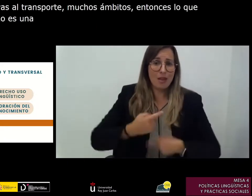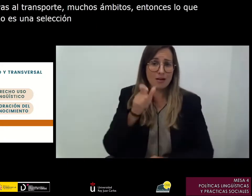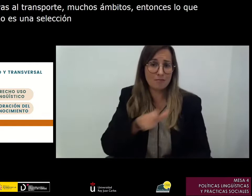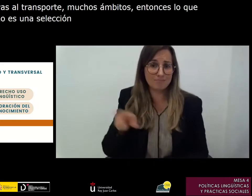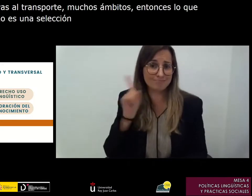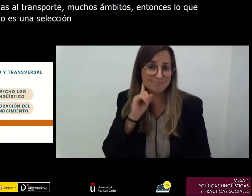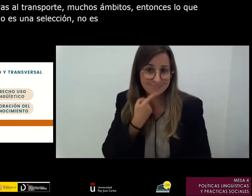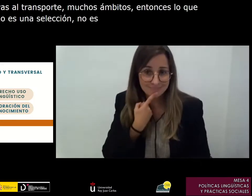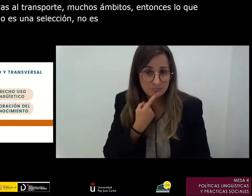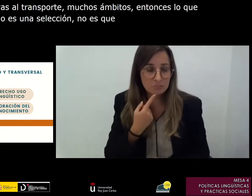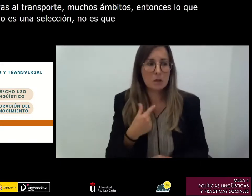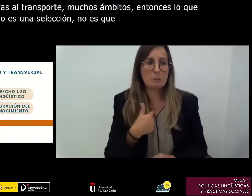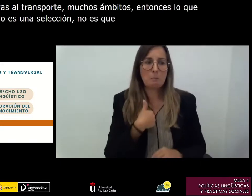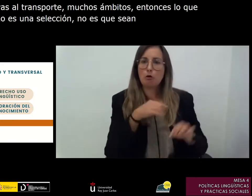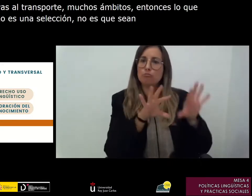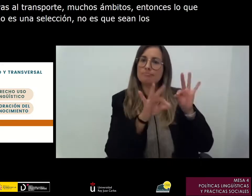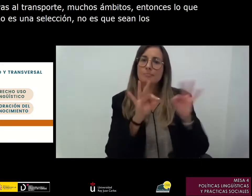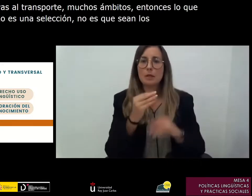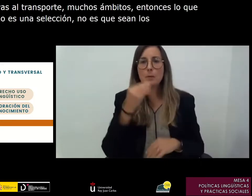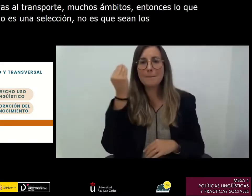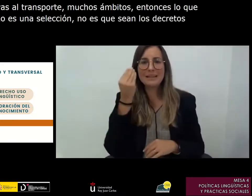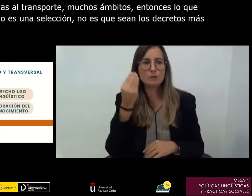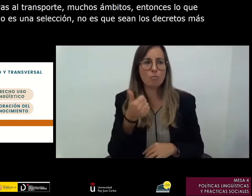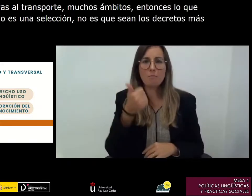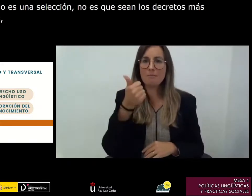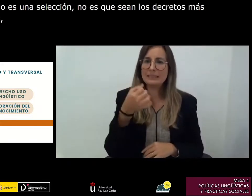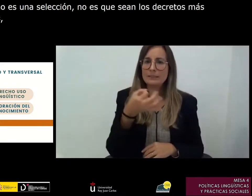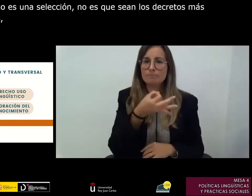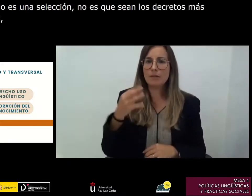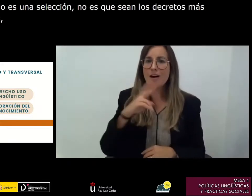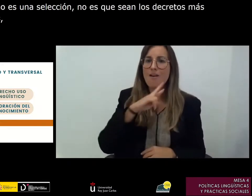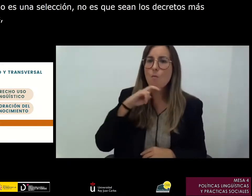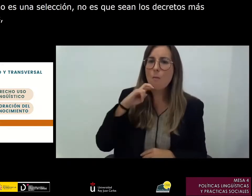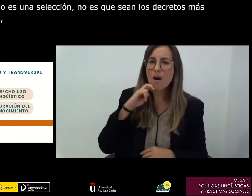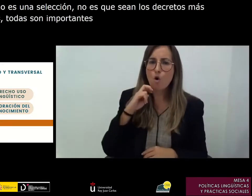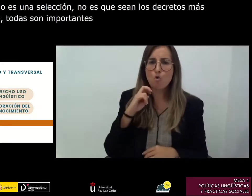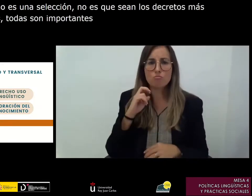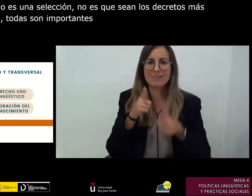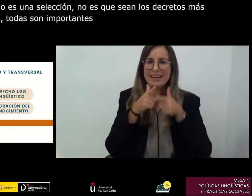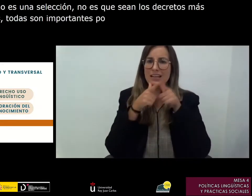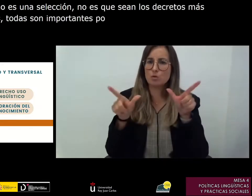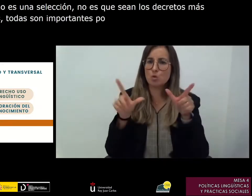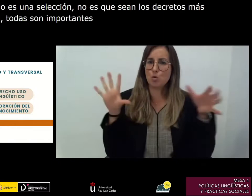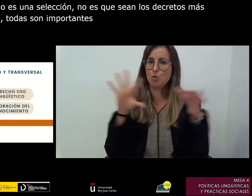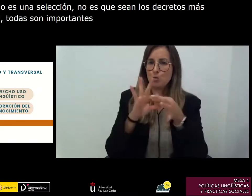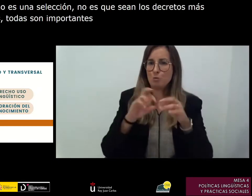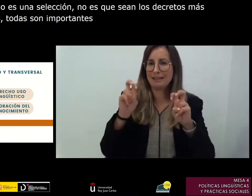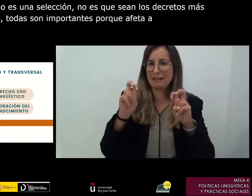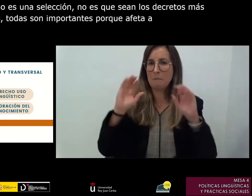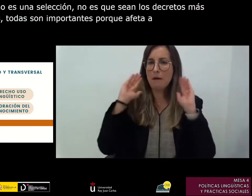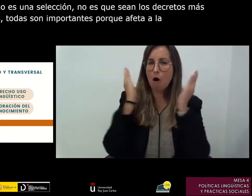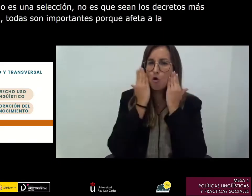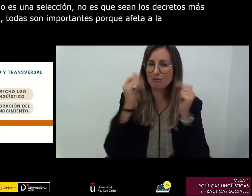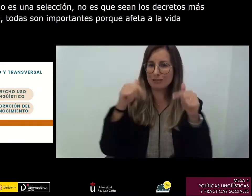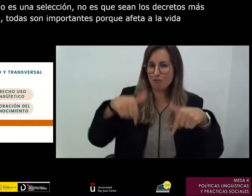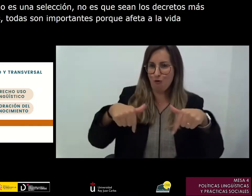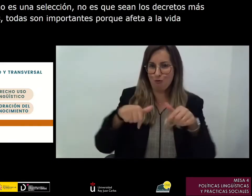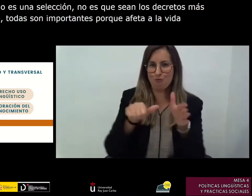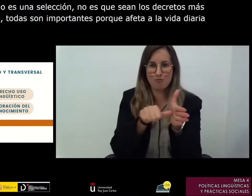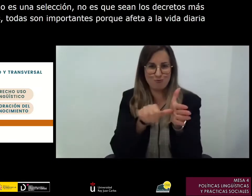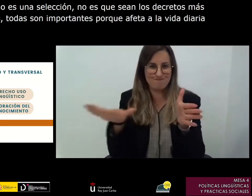igual de importantes porque afectan a la vida diaria de las personas sordas, pero hemos seleccionado las que hemos pensado más adecuadas para poner en